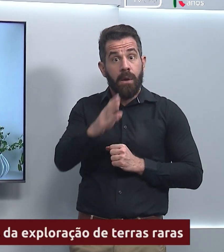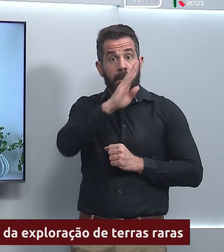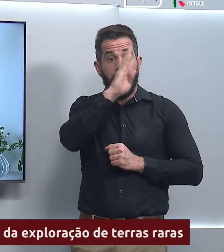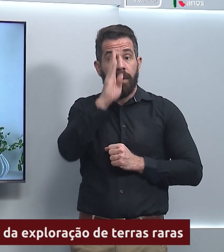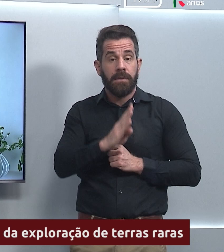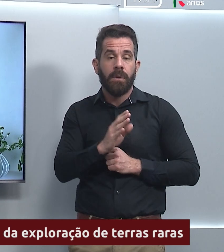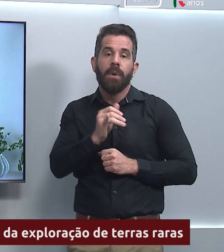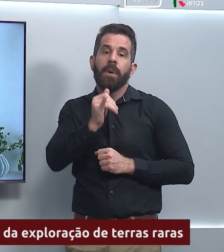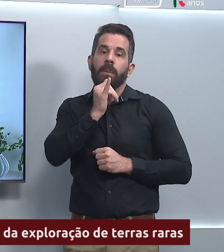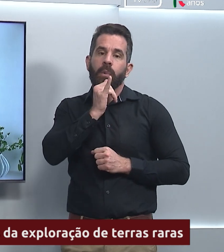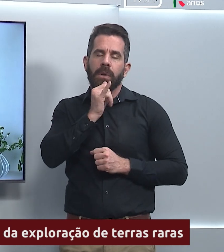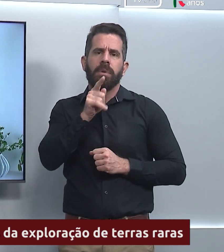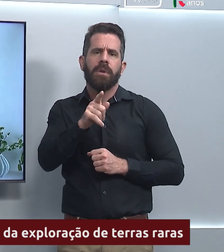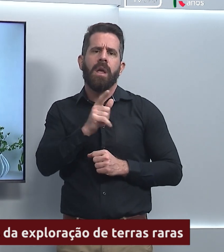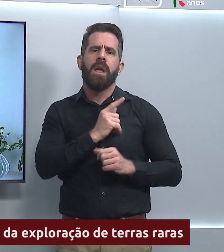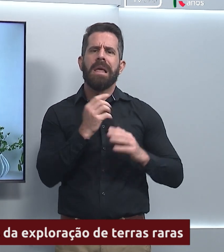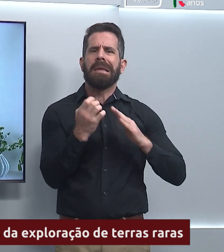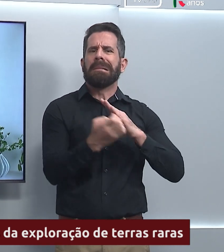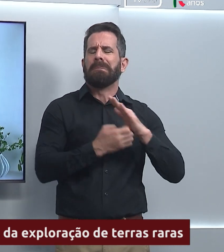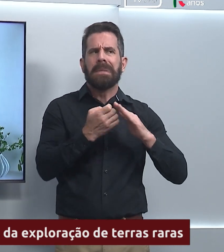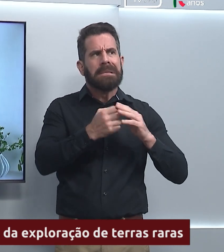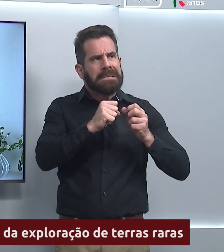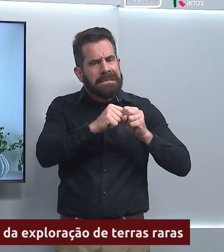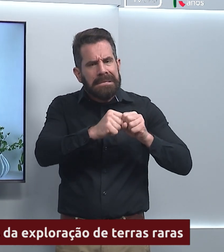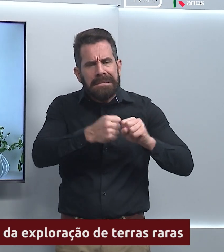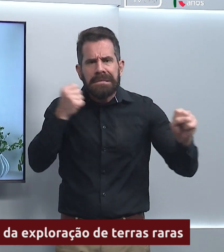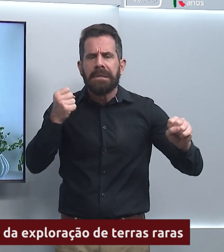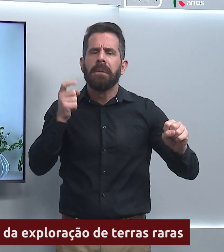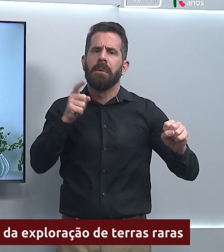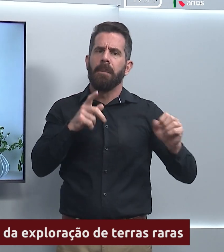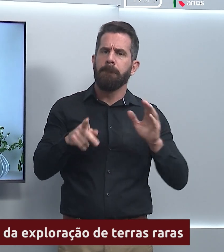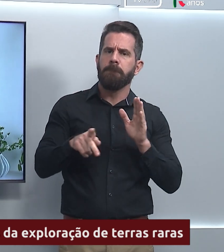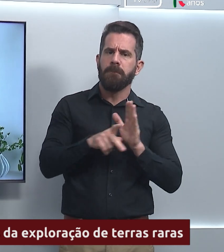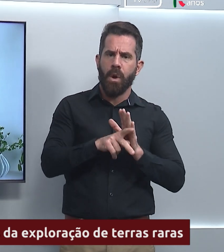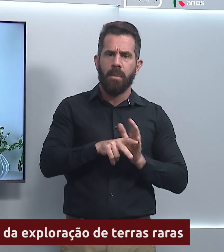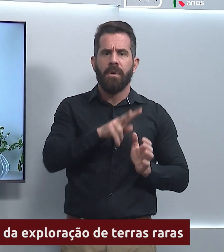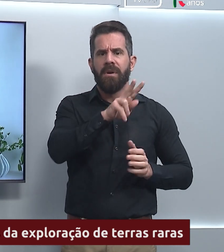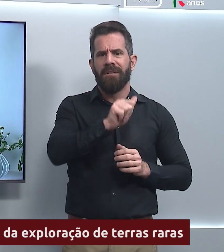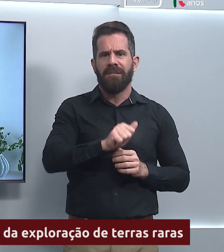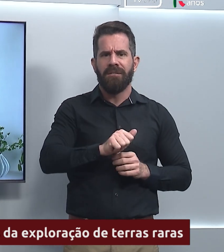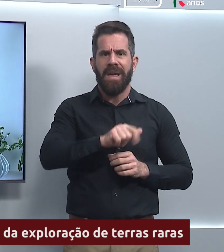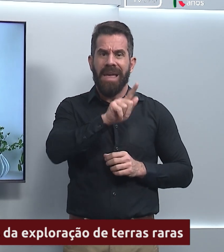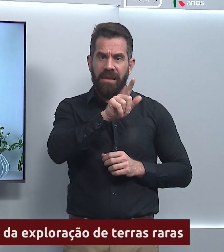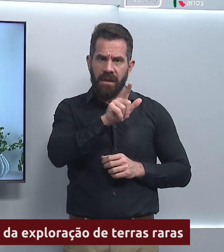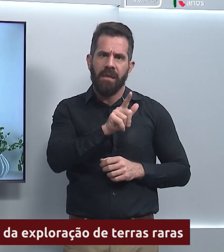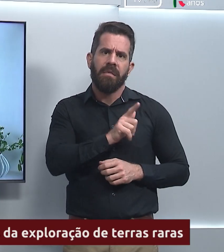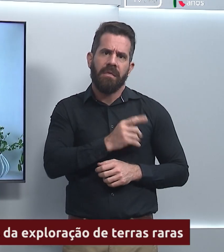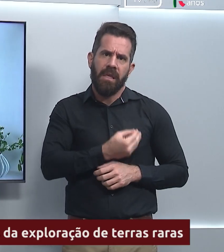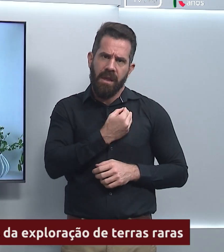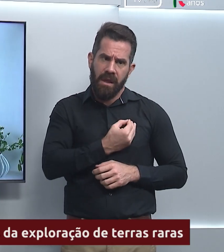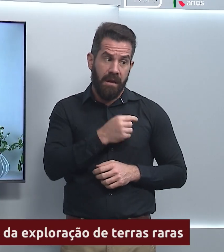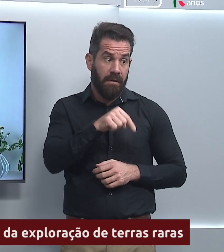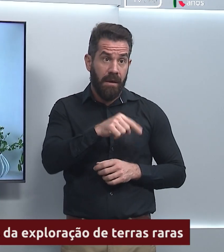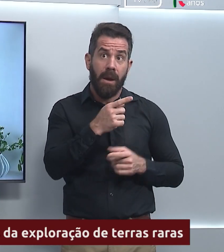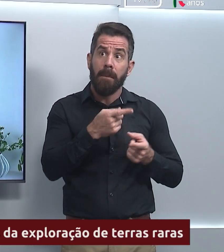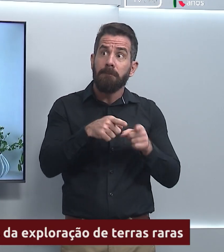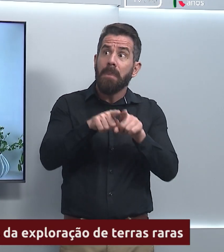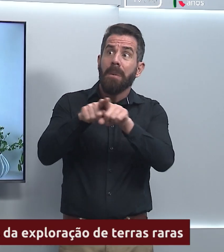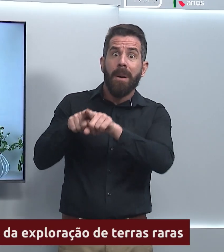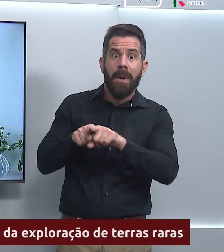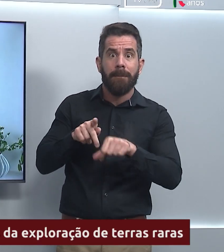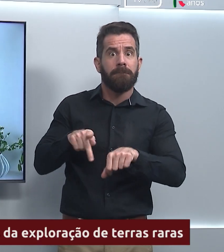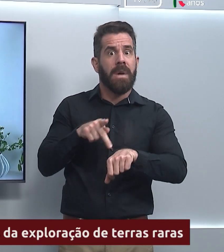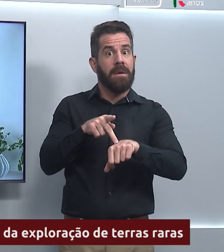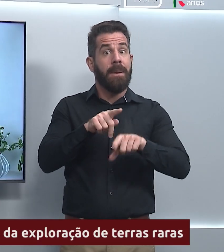da WEG, que é uma grande empresa, é uma multinacional brasileira, então ela está em vários lugares do mundo, mas ela é uma